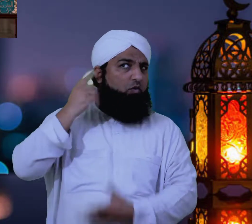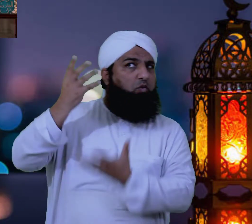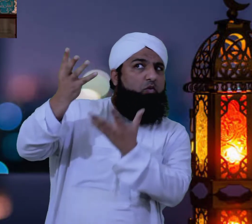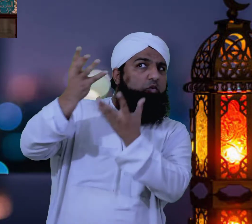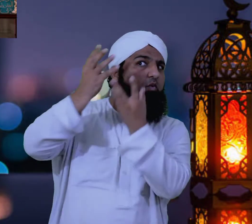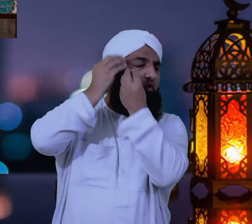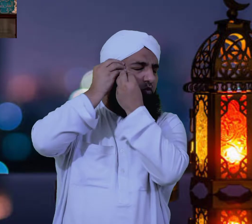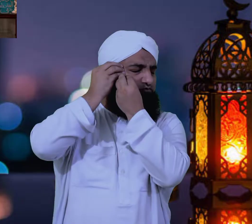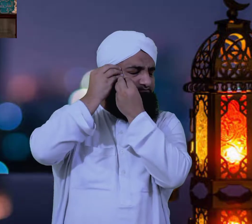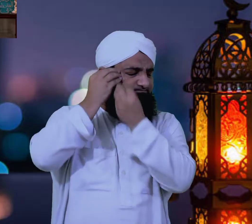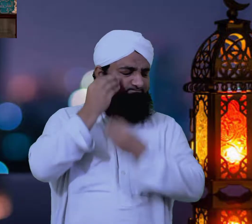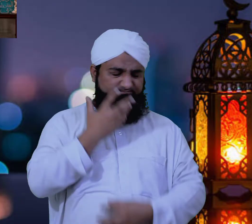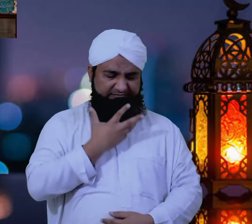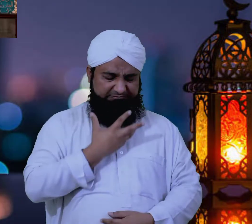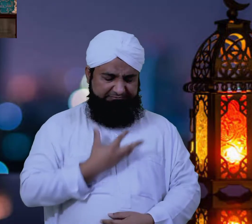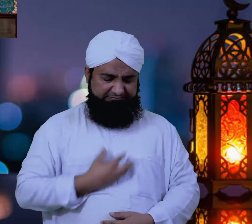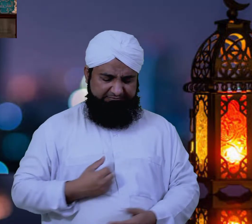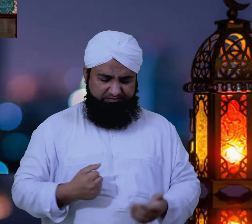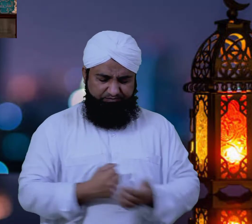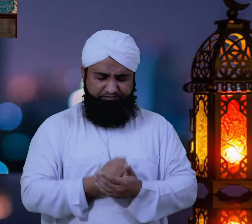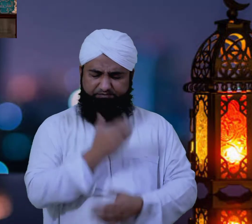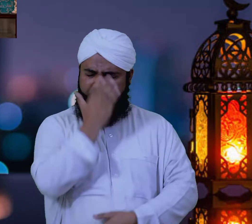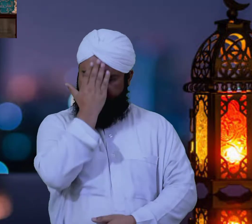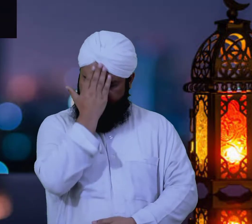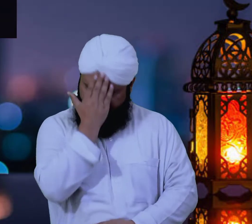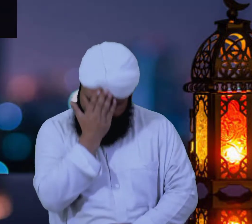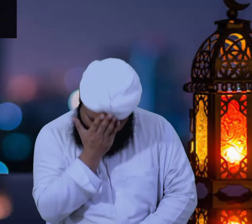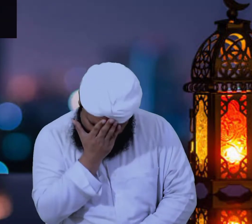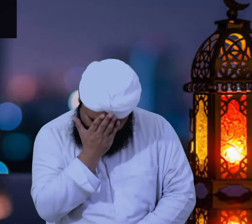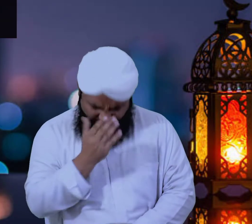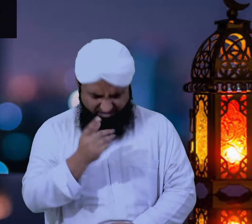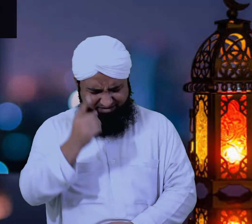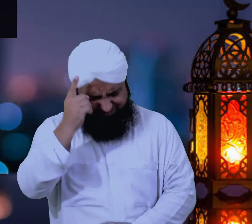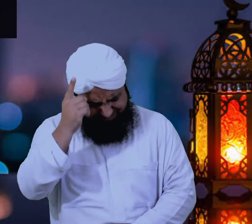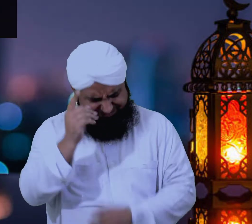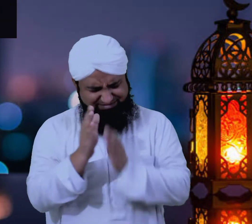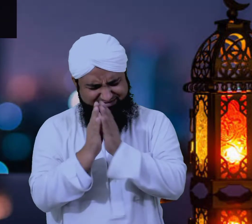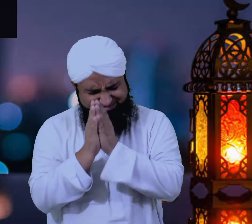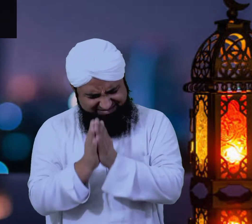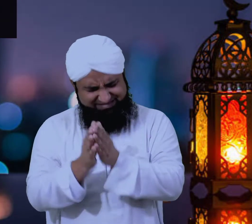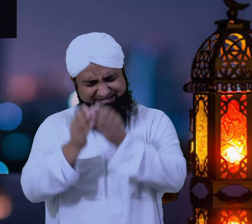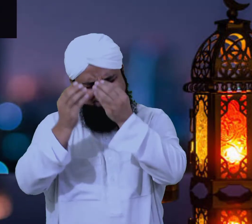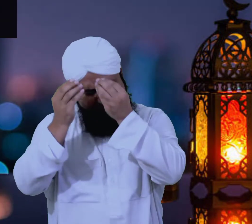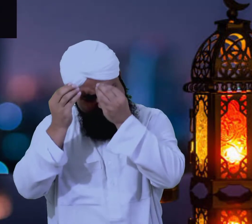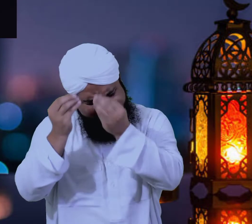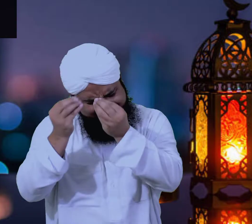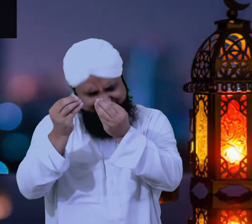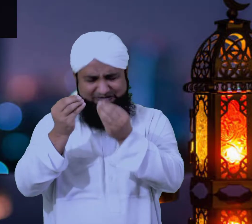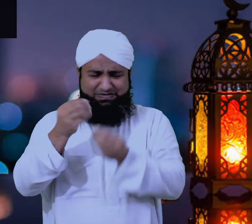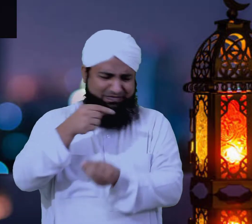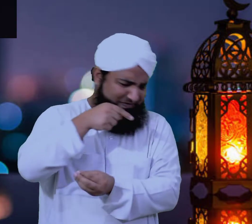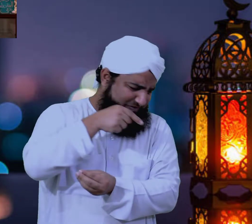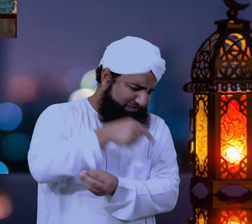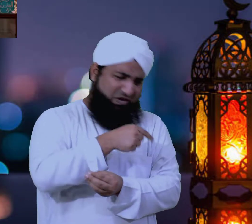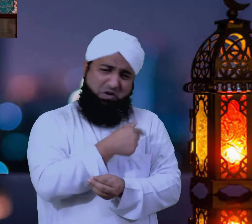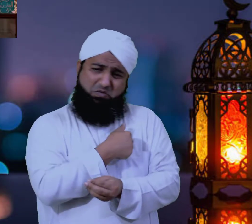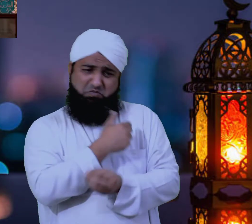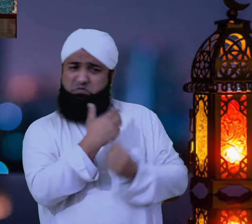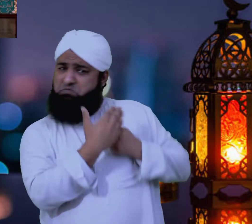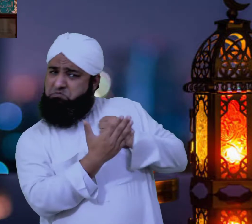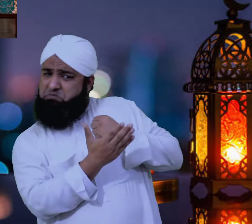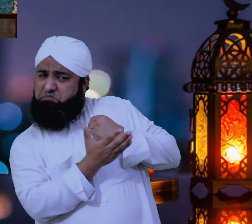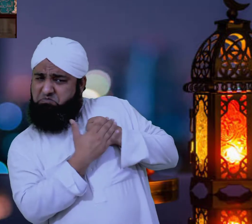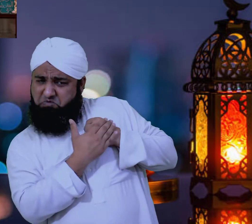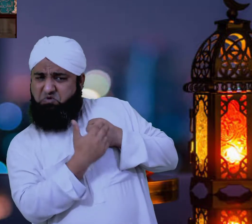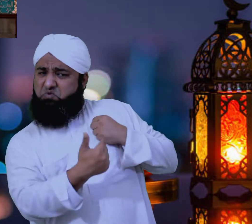رنجیدہ ہو گئے اور سجدے میں گر کر رو رو کر عرض کرنے لگے، یا اللہ پاک میری لاج تیرے ہاتھ میں ہے، اس بندے نے بڑی امید کے ساتھ